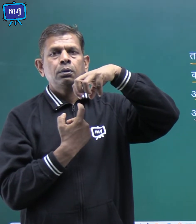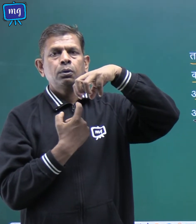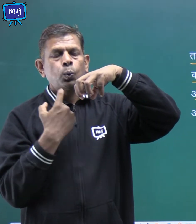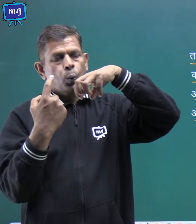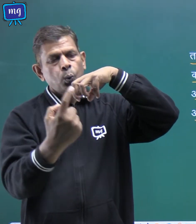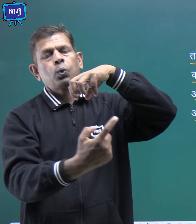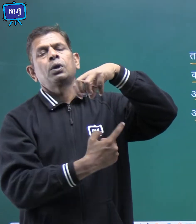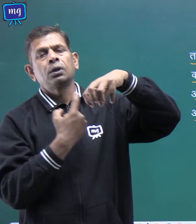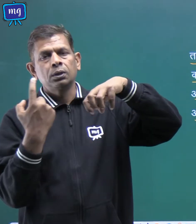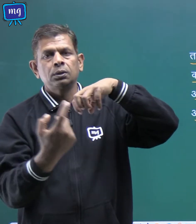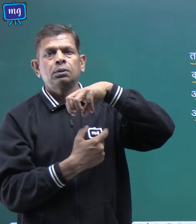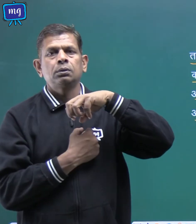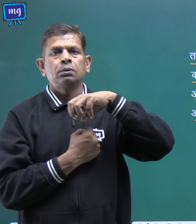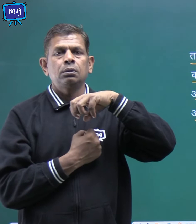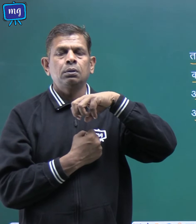घूर्णन करती है।